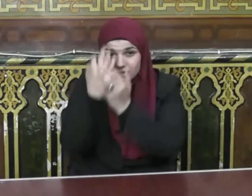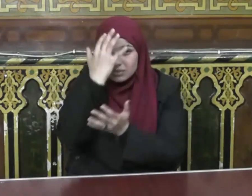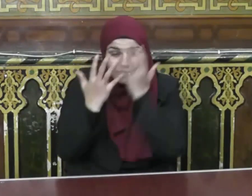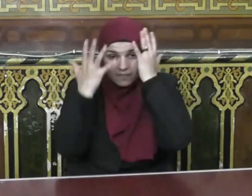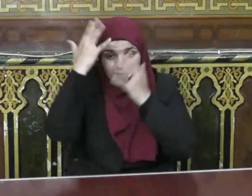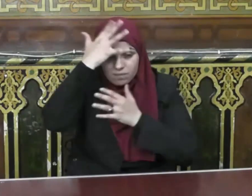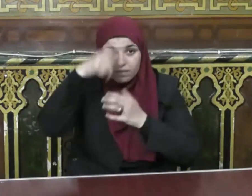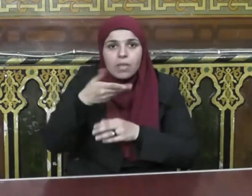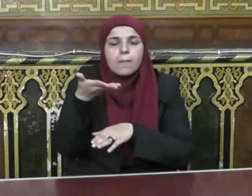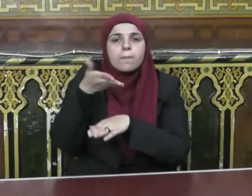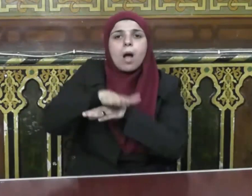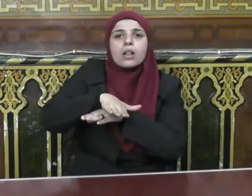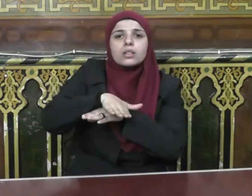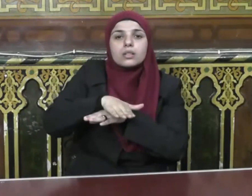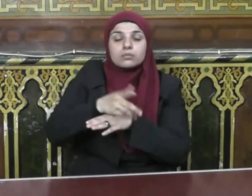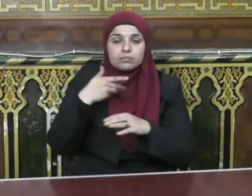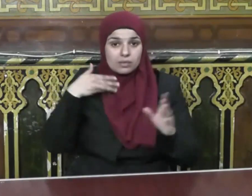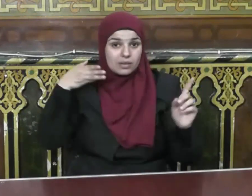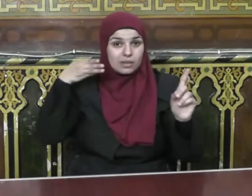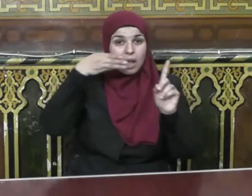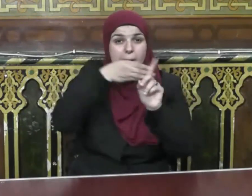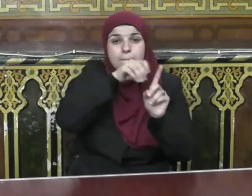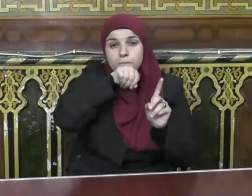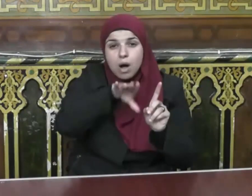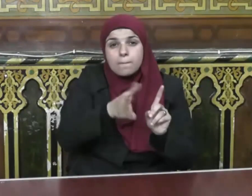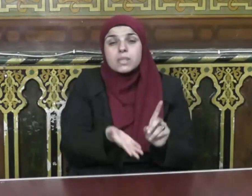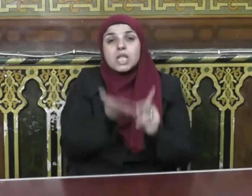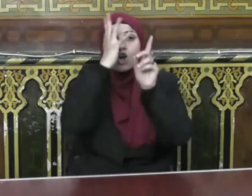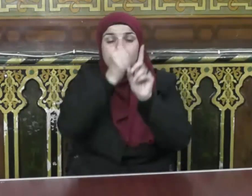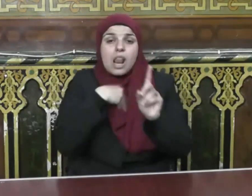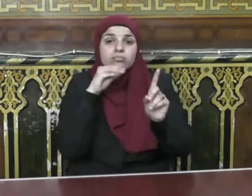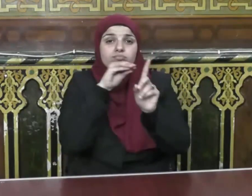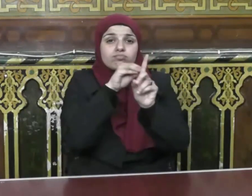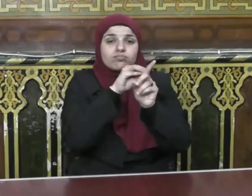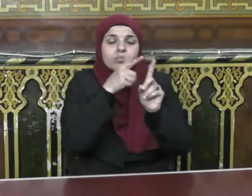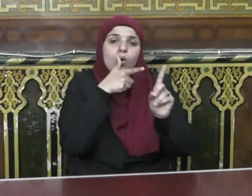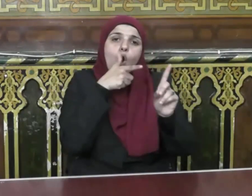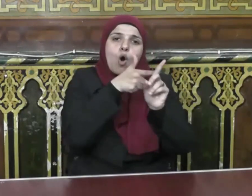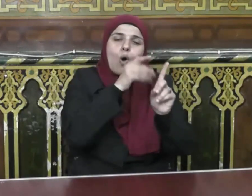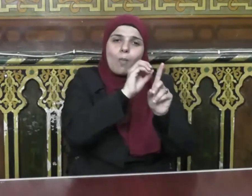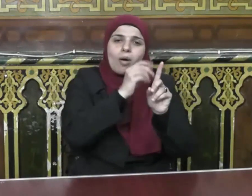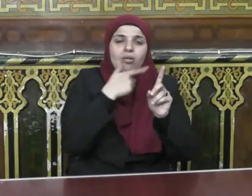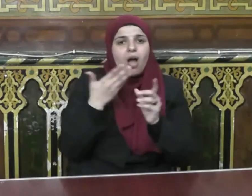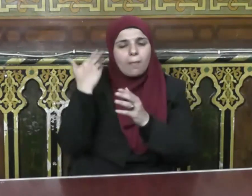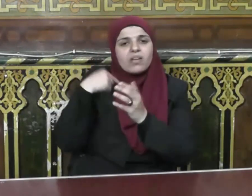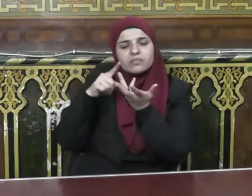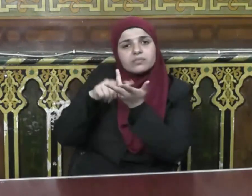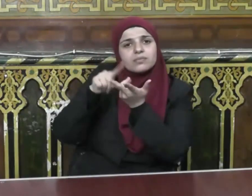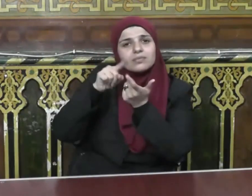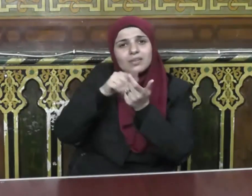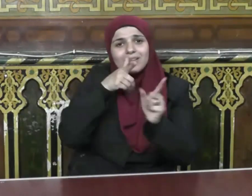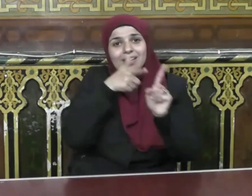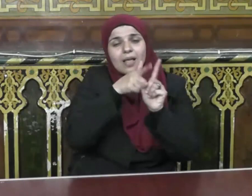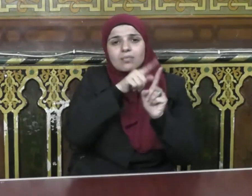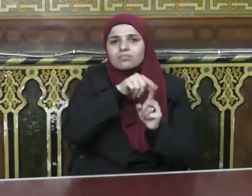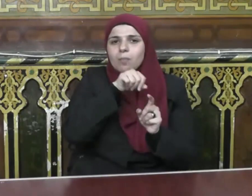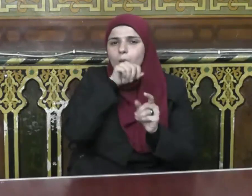فلما قدمنا على النبي صلى الله عليه وسلم أخبر بذلك، فقال: قتلوه